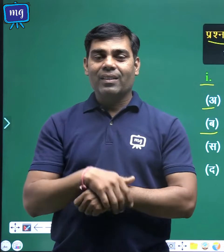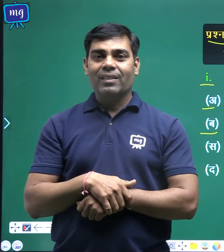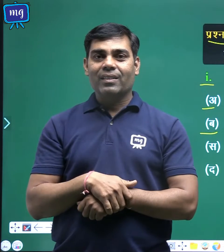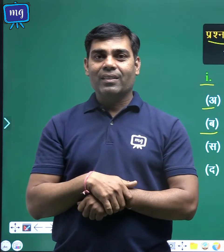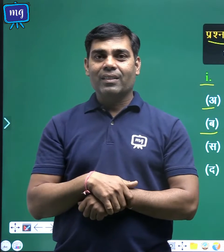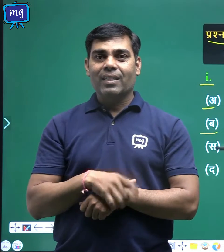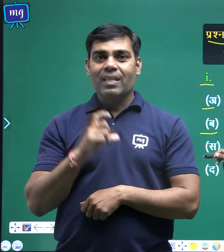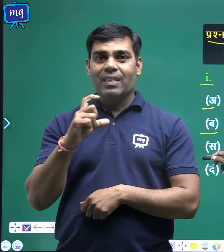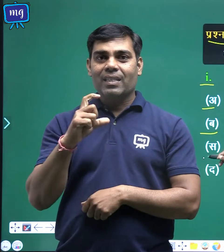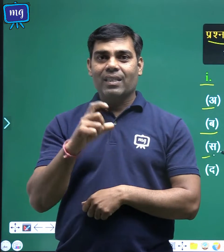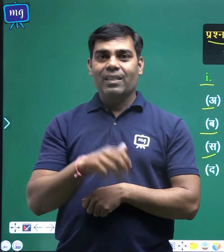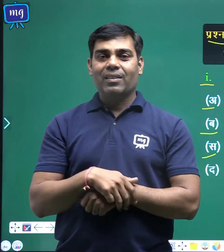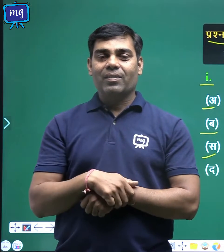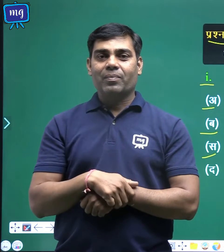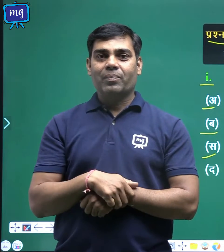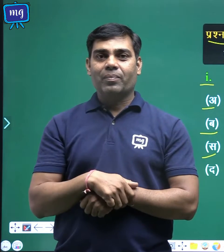स,